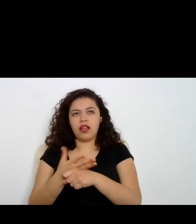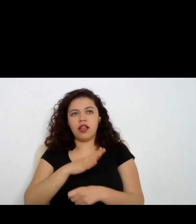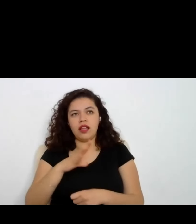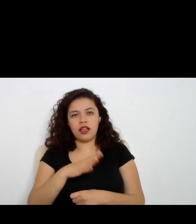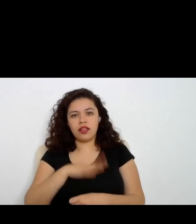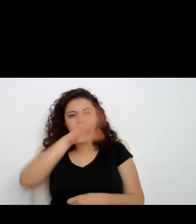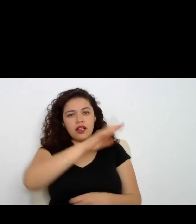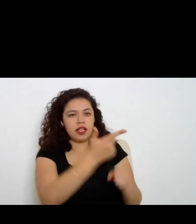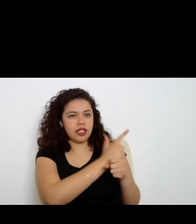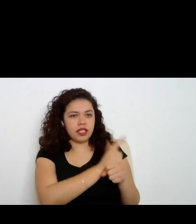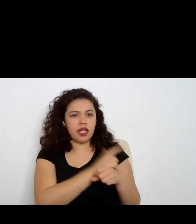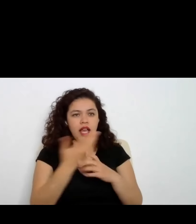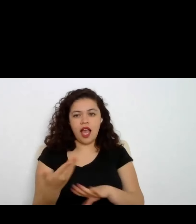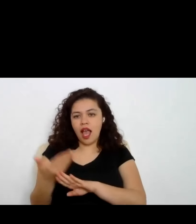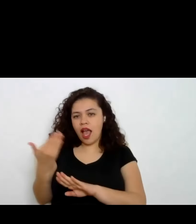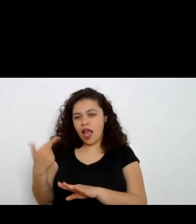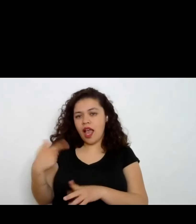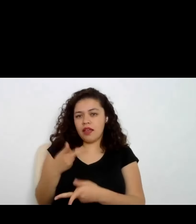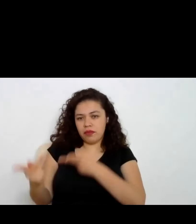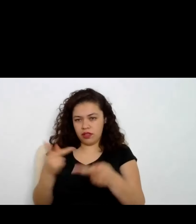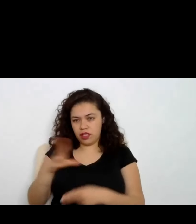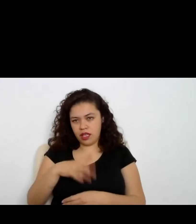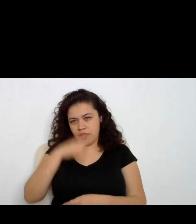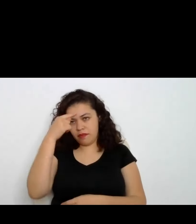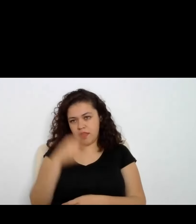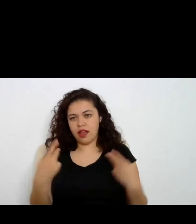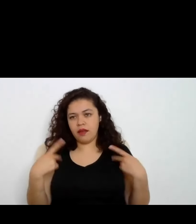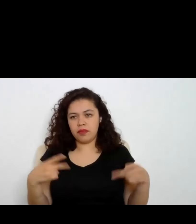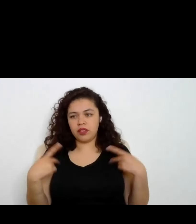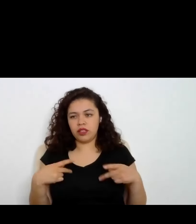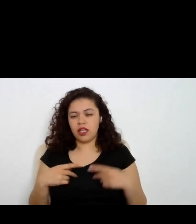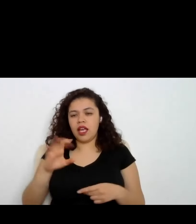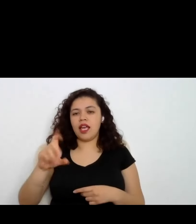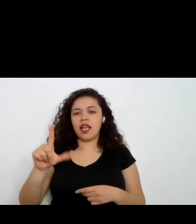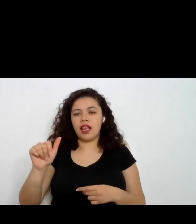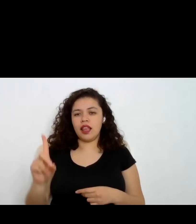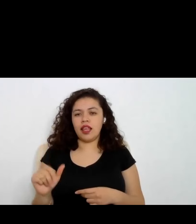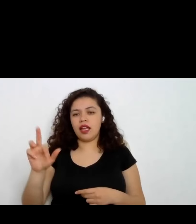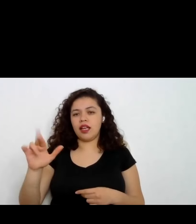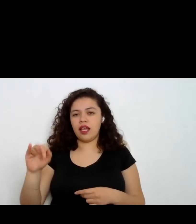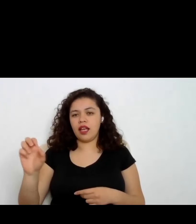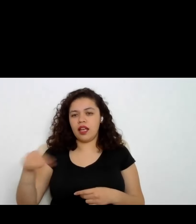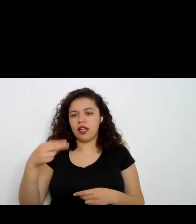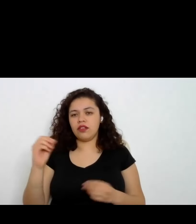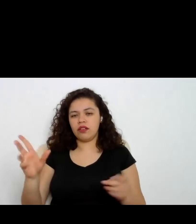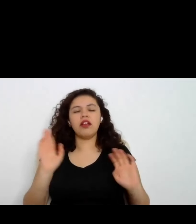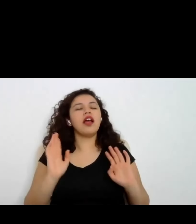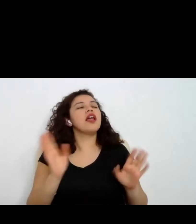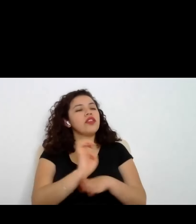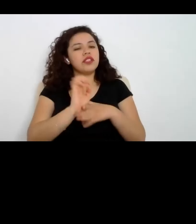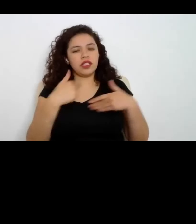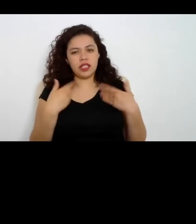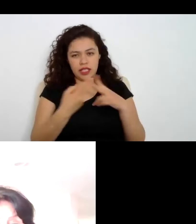Licenciada, antes tenemos una pregunta de sí, parte de Elda Reaño. Dice que entonces entiende que en una entrevista